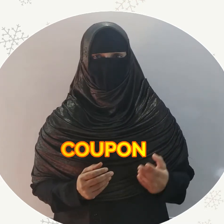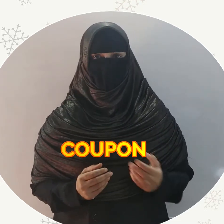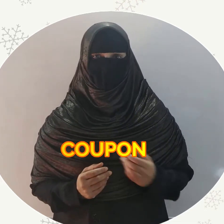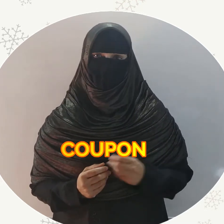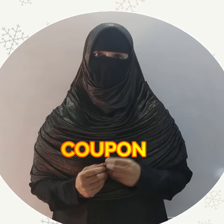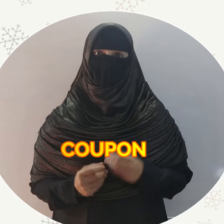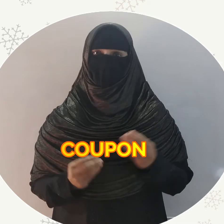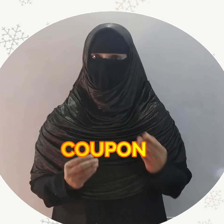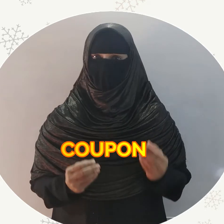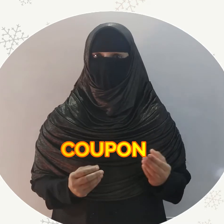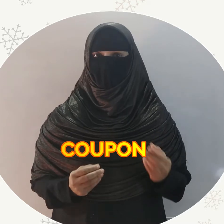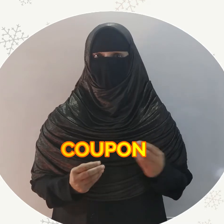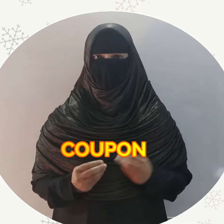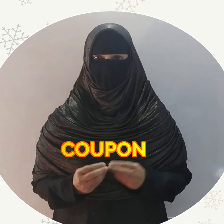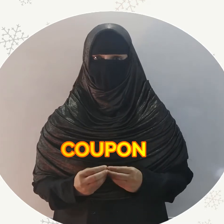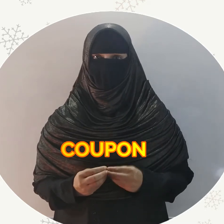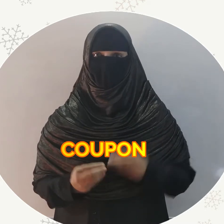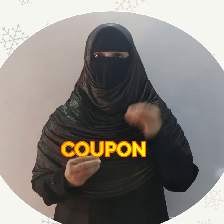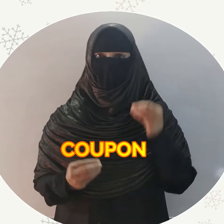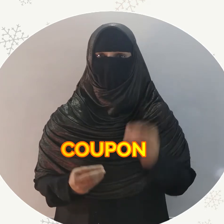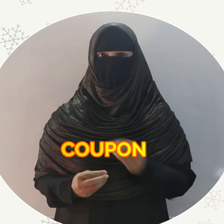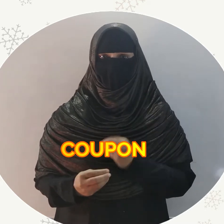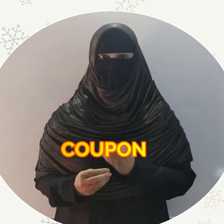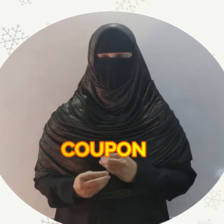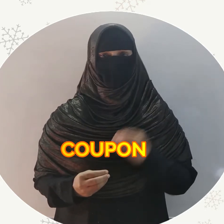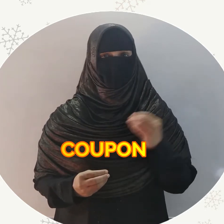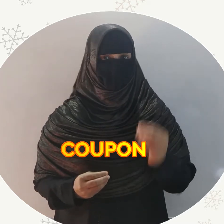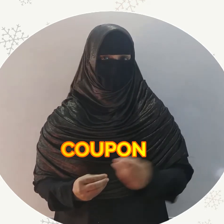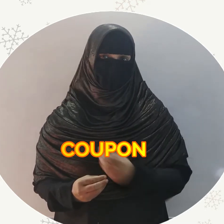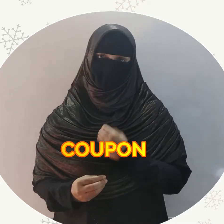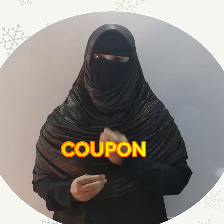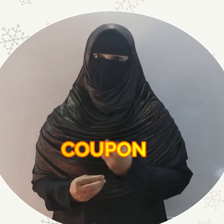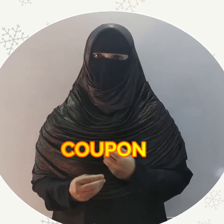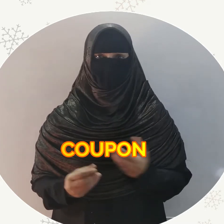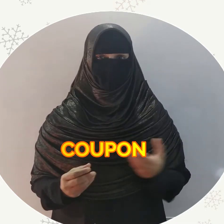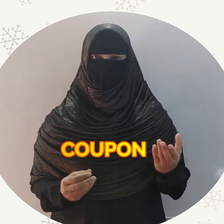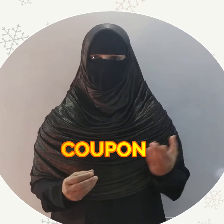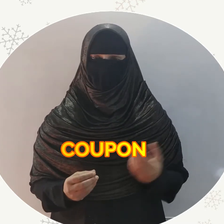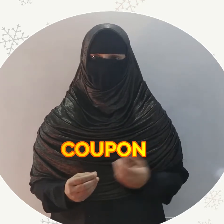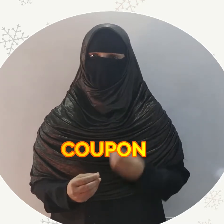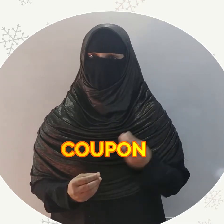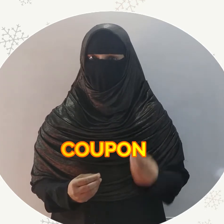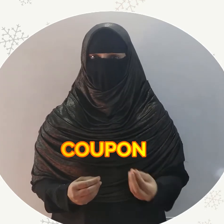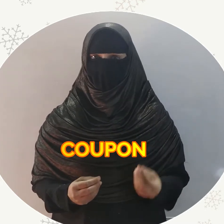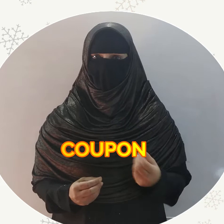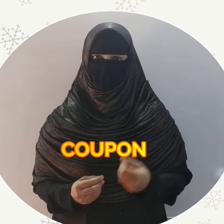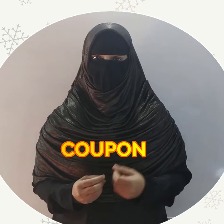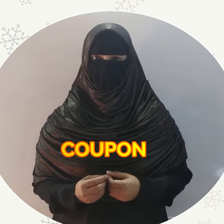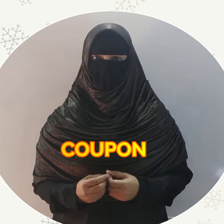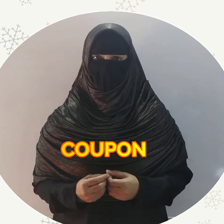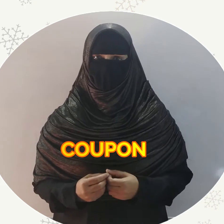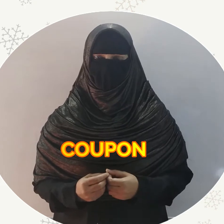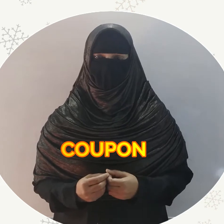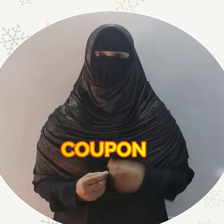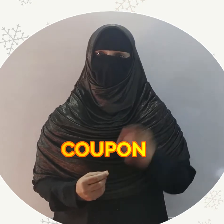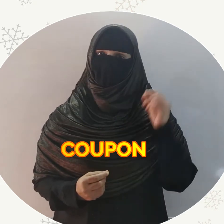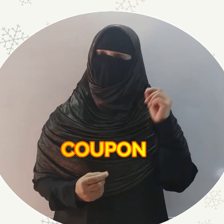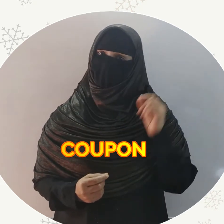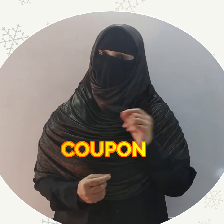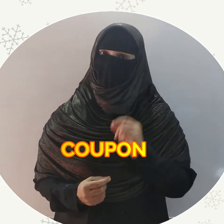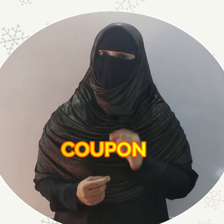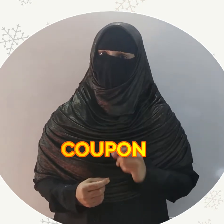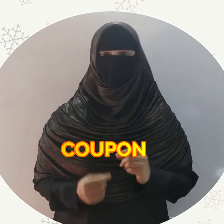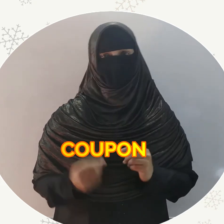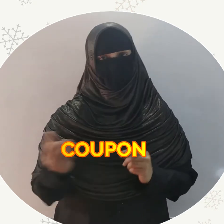ഈ വേർഡ് നോക്കൂ. പലപ്പോഴും നമ്മൾ ഇതിനെ എങ്ങനെയാണ് പറയുന്നത്? കൂപ്പൺ. വരൂ, കൂപ്പൺ നേടൂ, കാർ സ്വന്തമാക്കൂ. ഇതല്ലേ നമ്മൾ സ്ഥിരമായി കേൾക്കാറുള്ളത്?